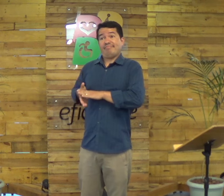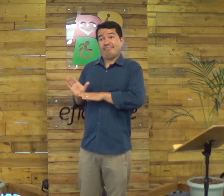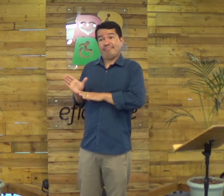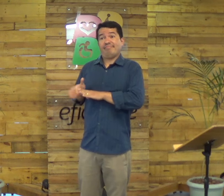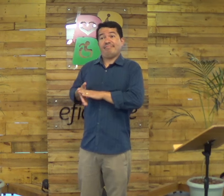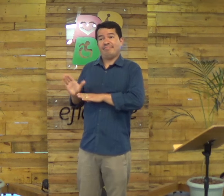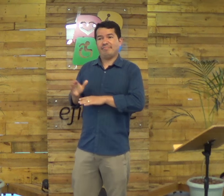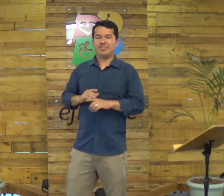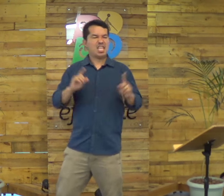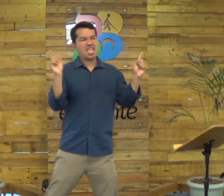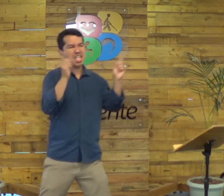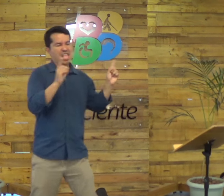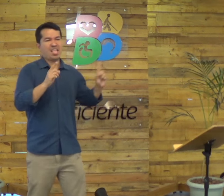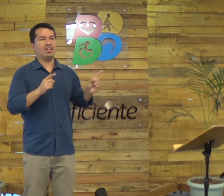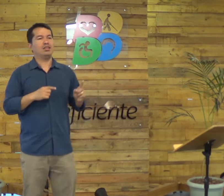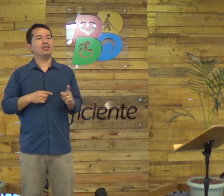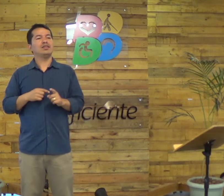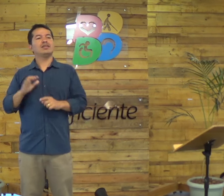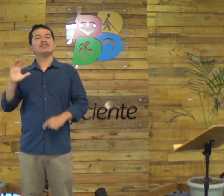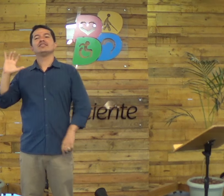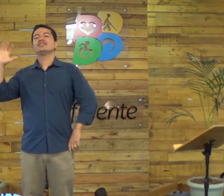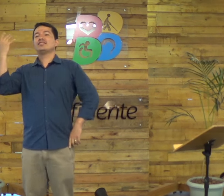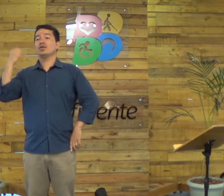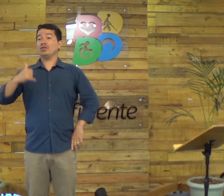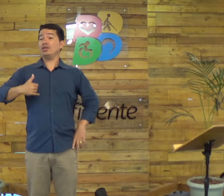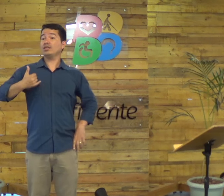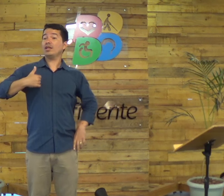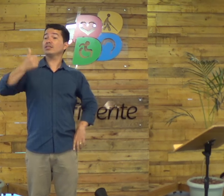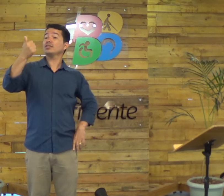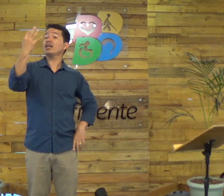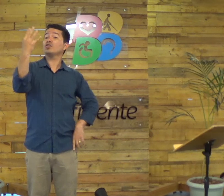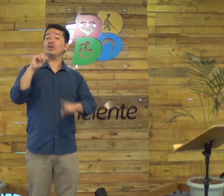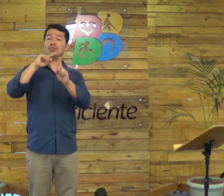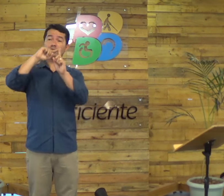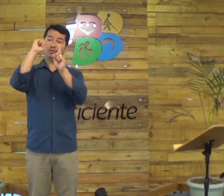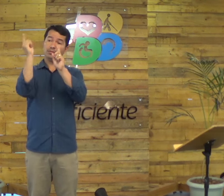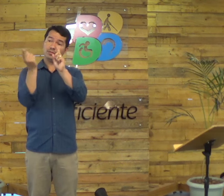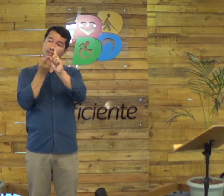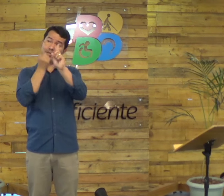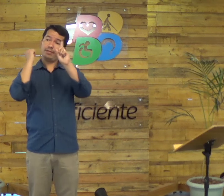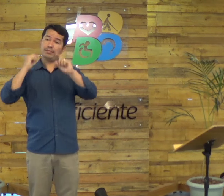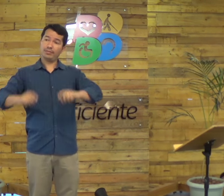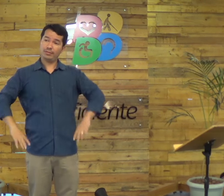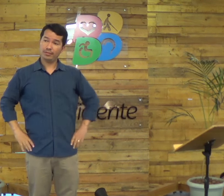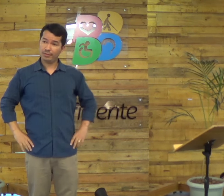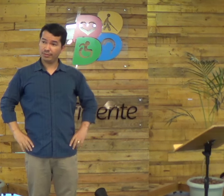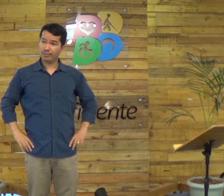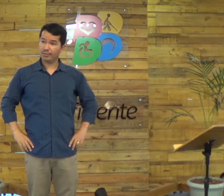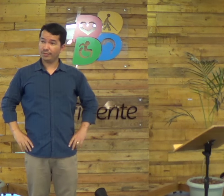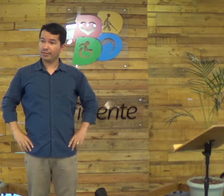foi só um conselho, tá bom. Ah, não quero. O que aconteceu? Com 14 anos, a menina vai lá ir para a vida.